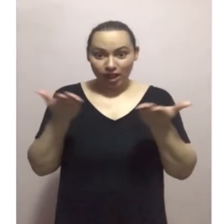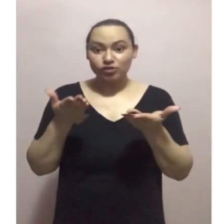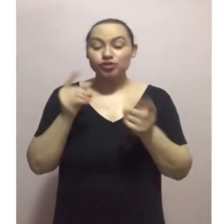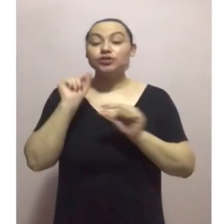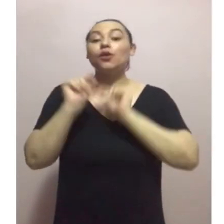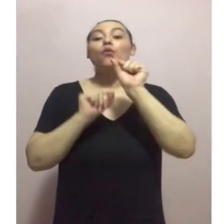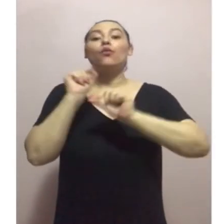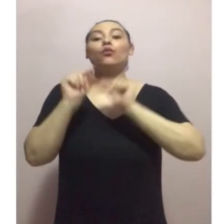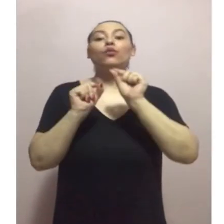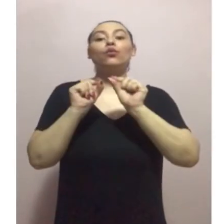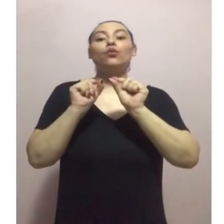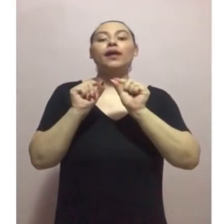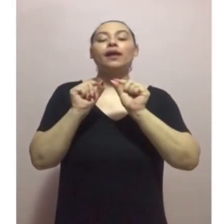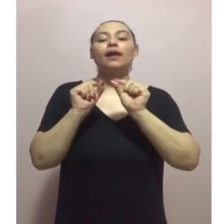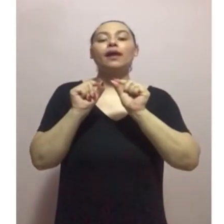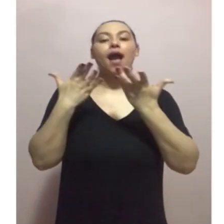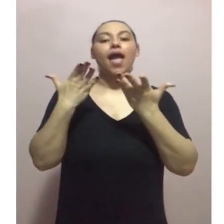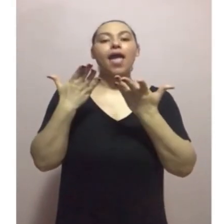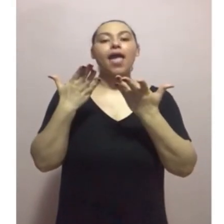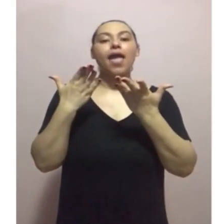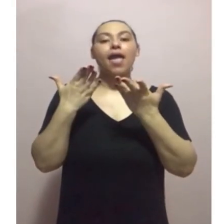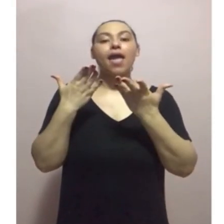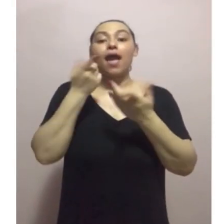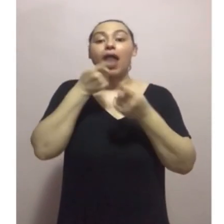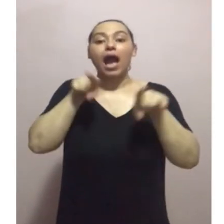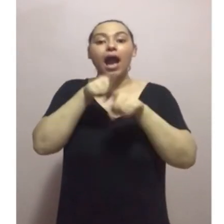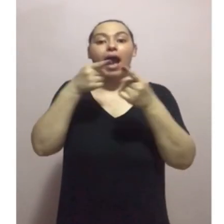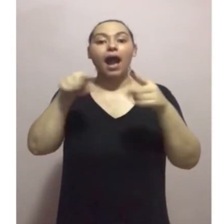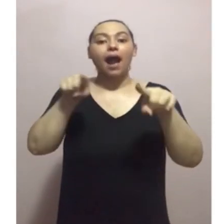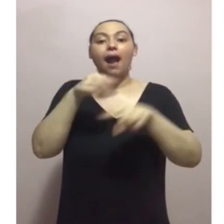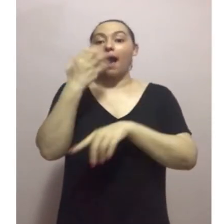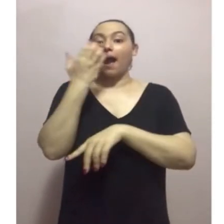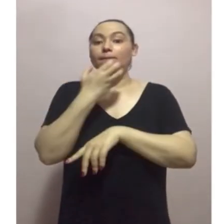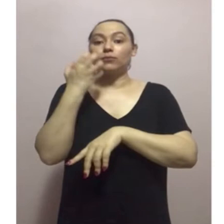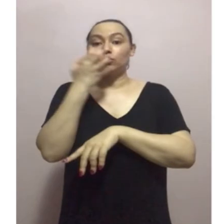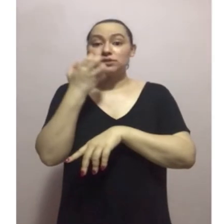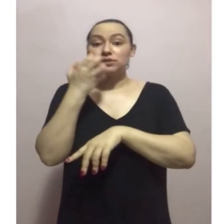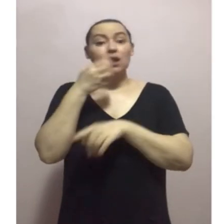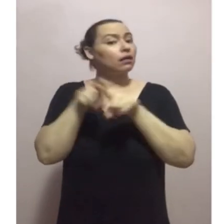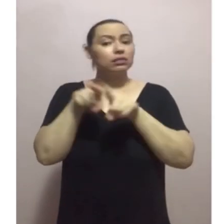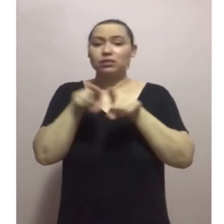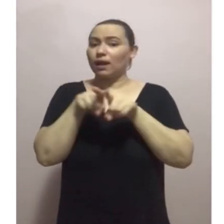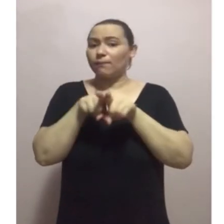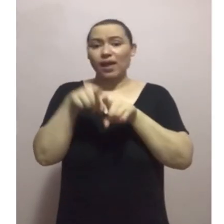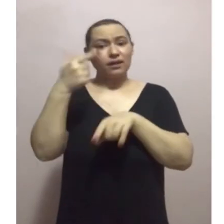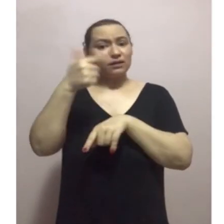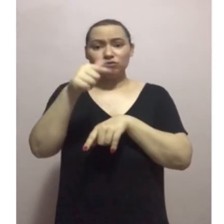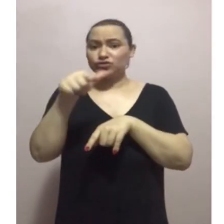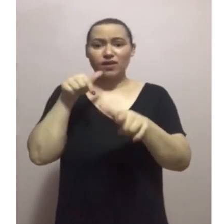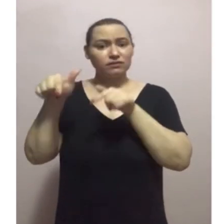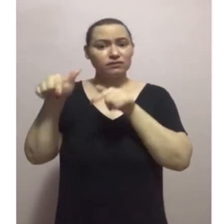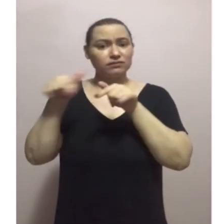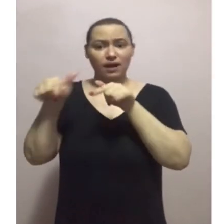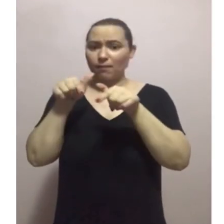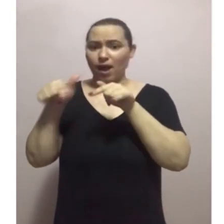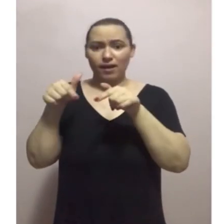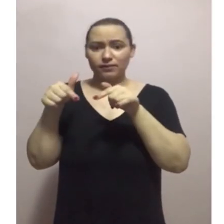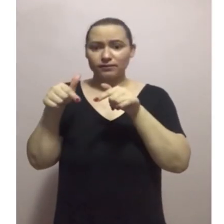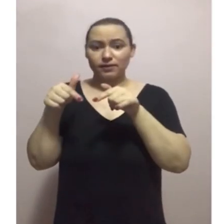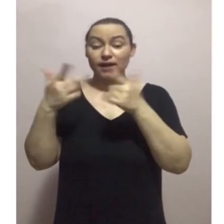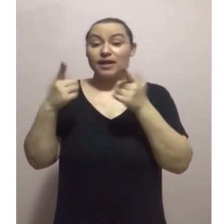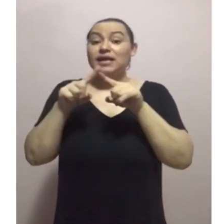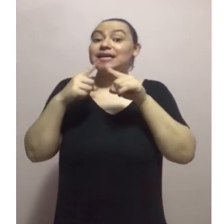a solução foi a música, os artistas na área musical também ficaram sem trabalho. Então foi muito bom